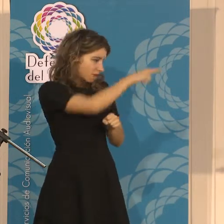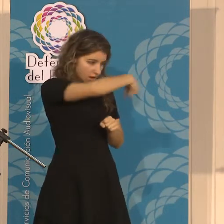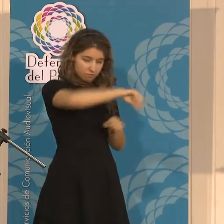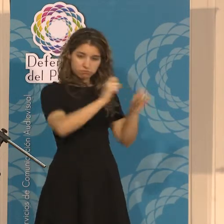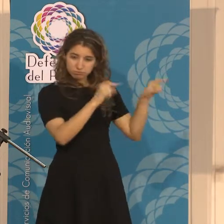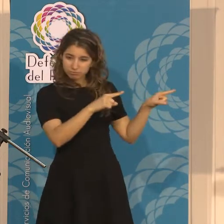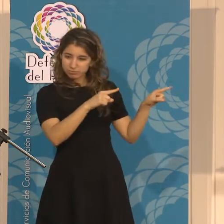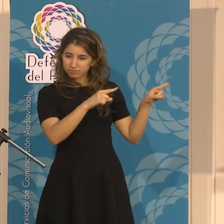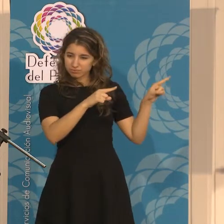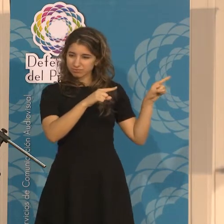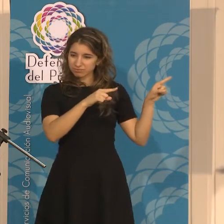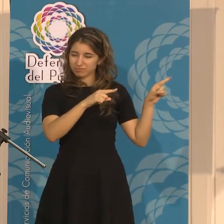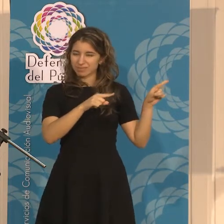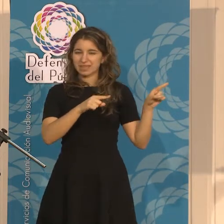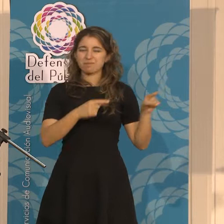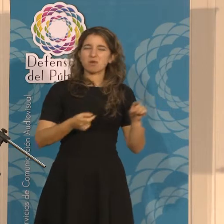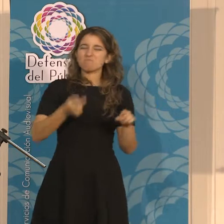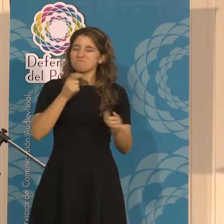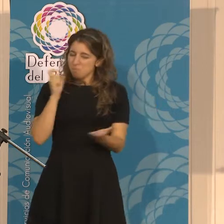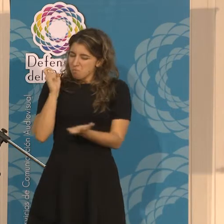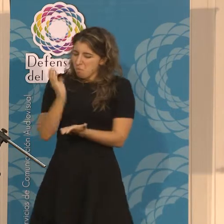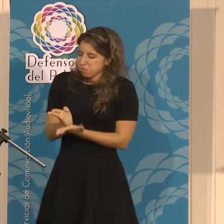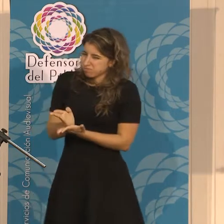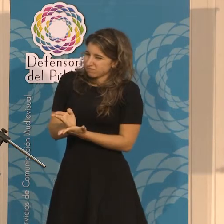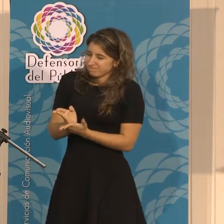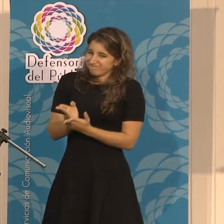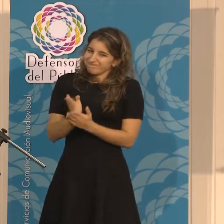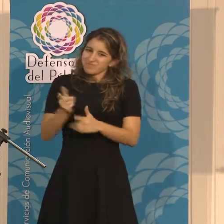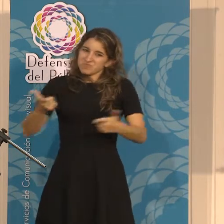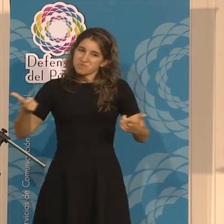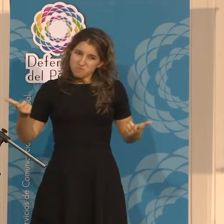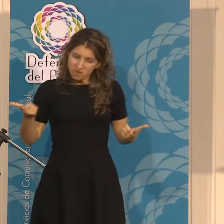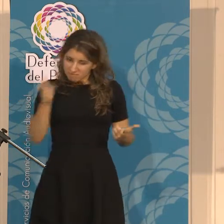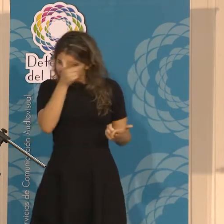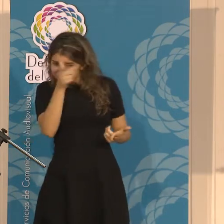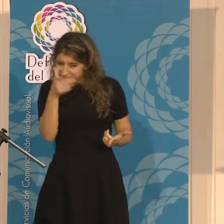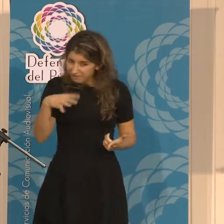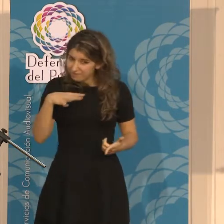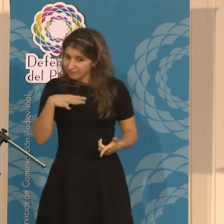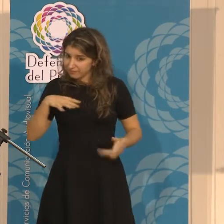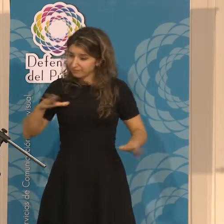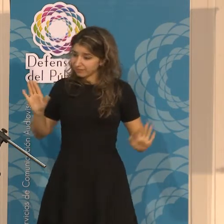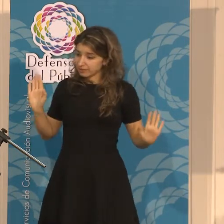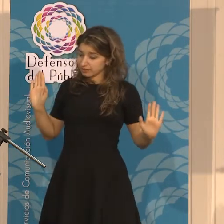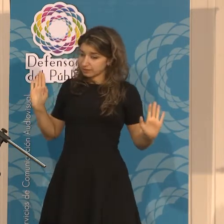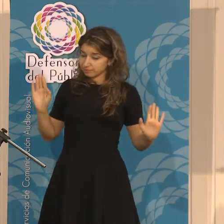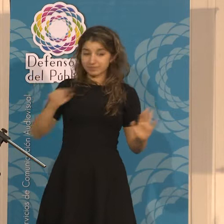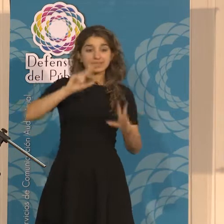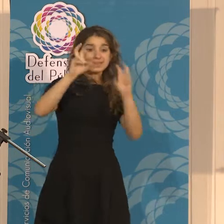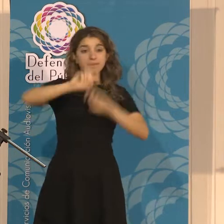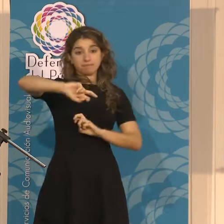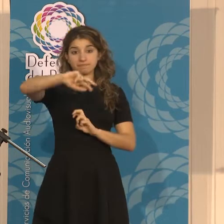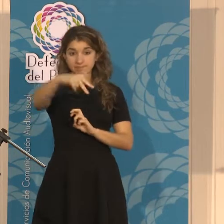lejos de correr con un poder punitivo o policial a quienes ejercen espacios en los medios por eso arribó a esta tercera premisa